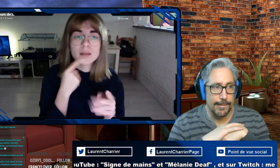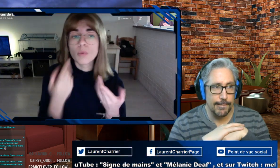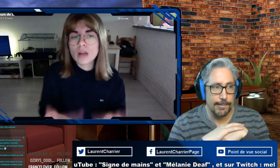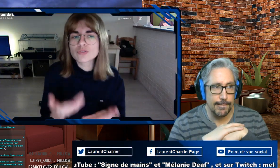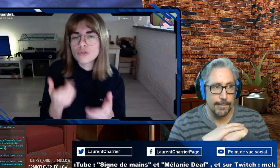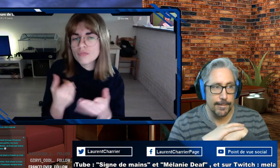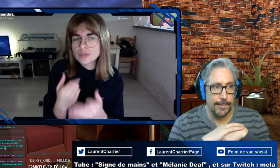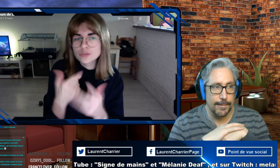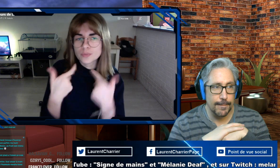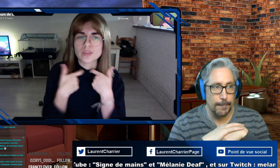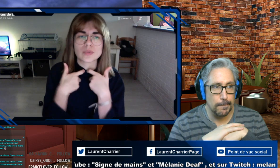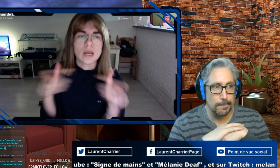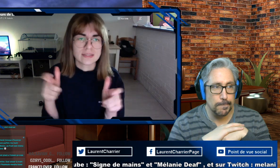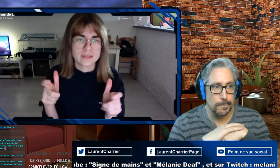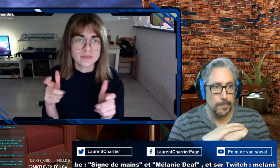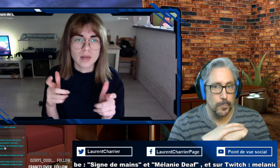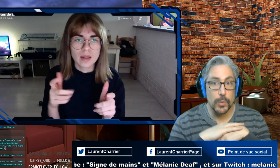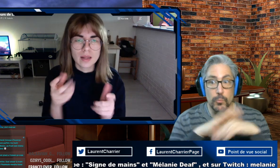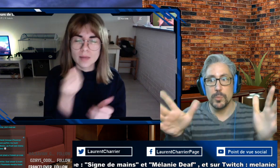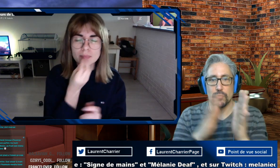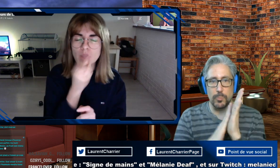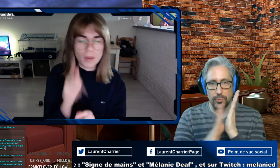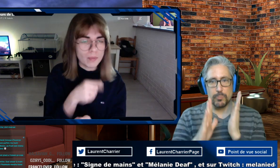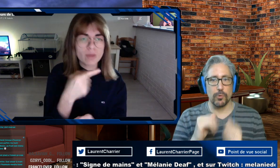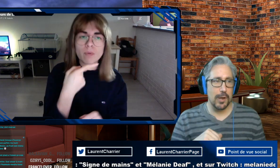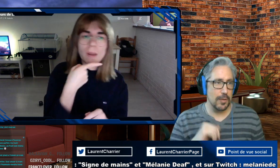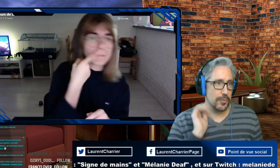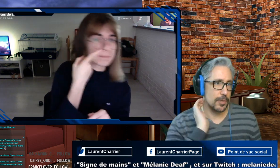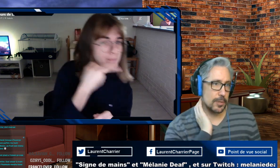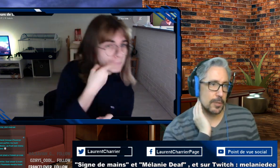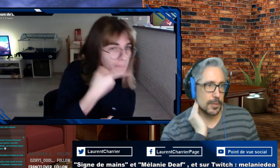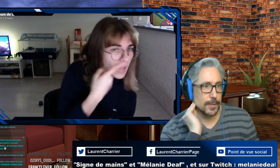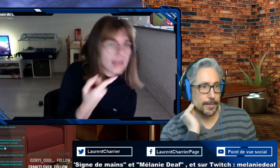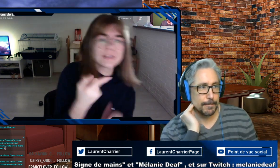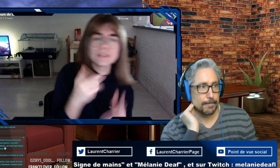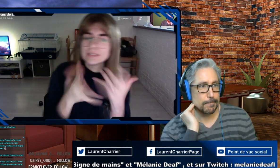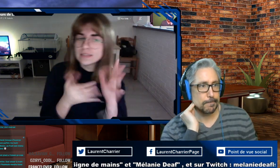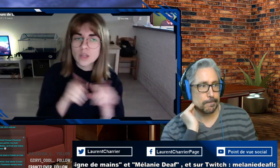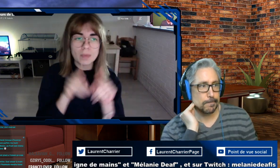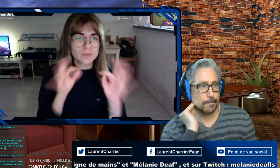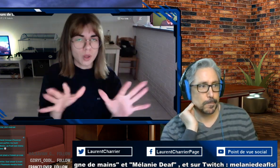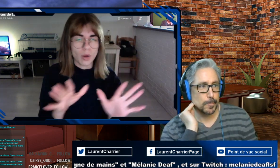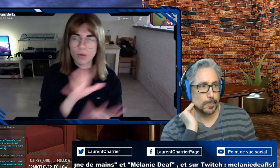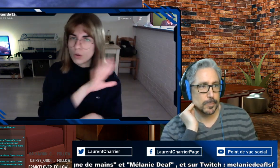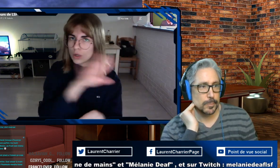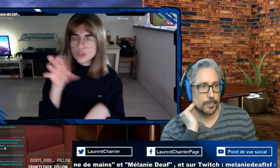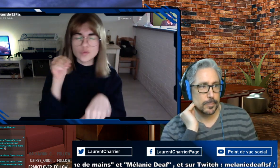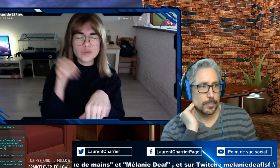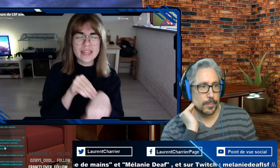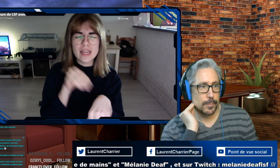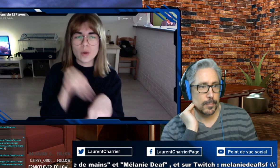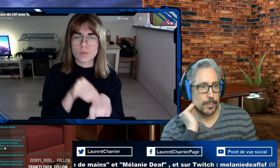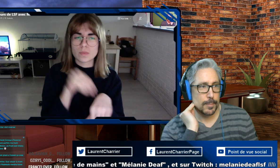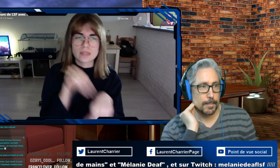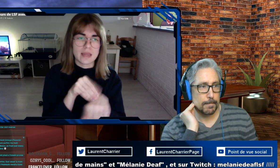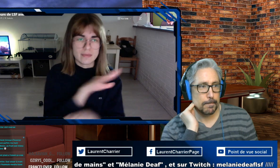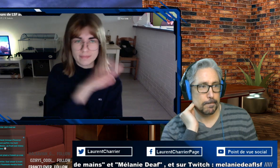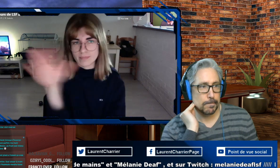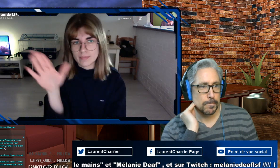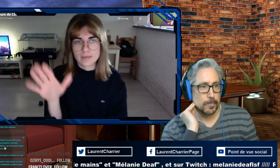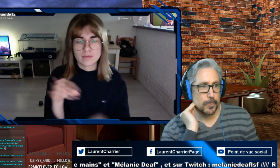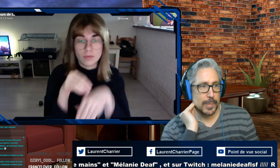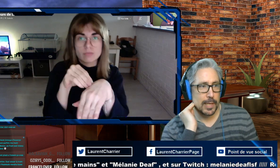et parler, bon là, je le fais juste pour que ça soit accessible. Oui, Mais là, pour le faut pas live. parler et signer en même temps. Je